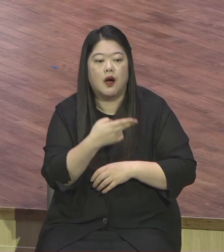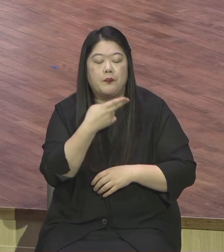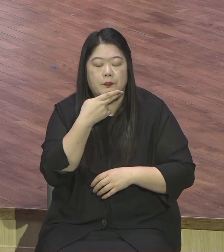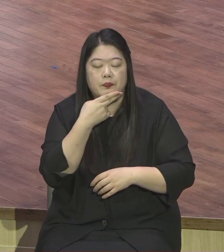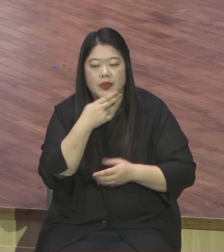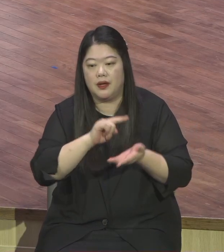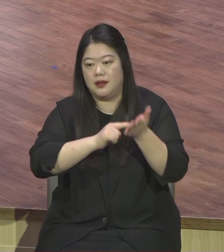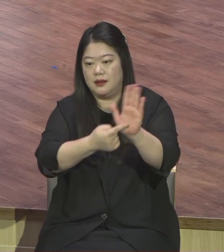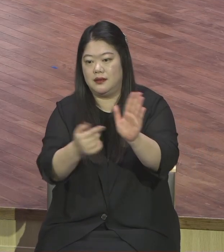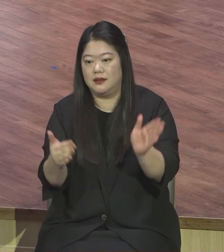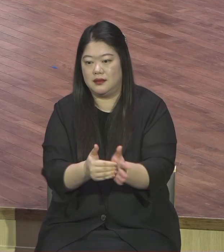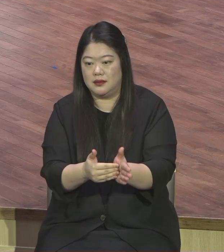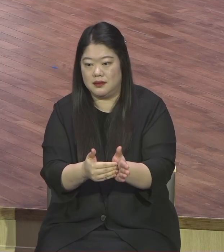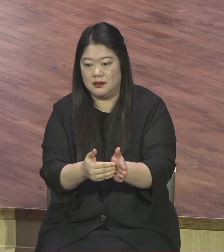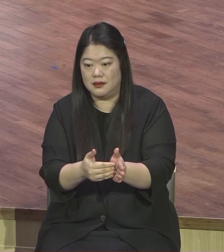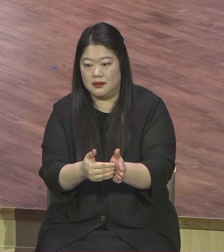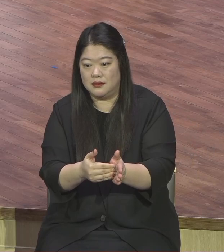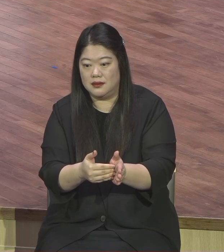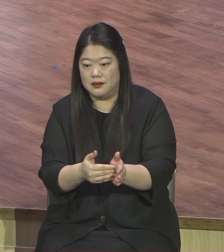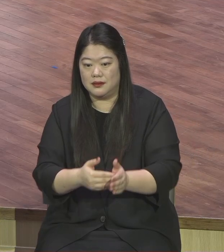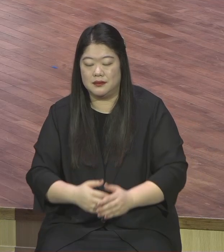전한 것이 아니다.